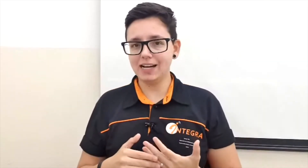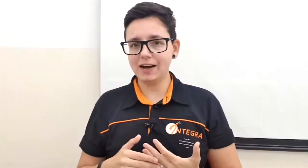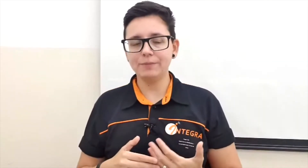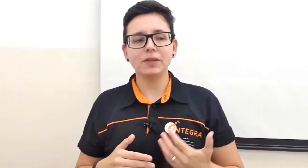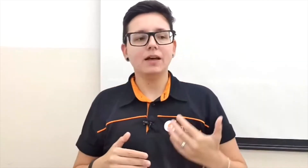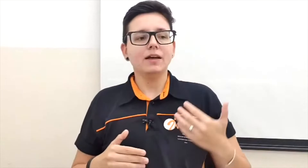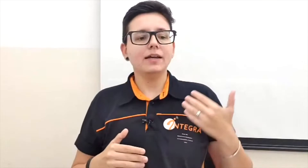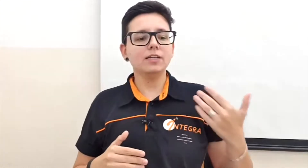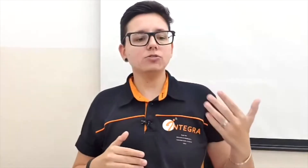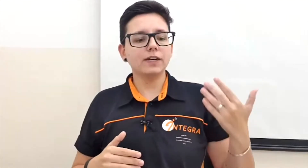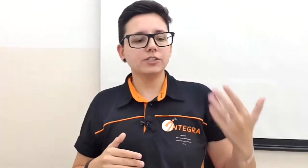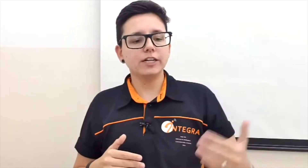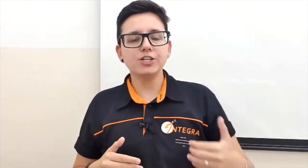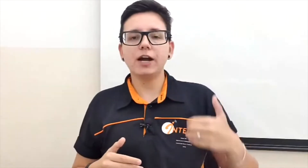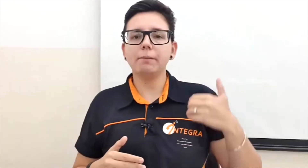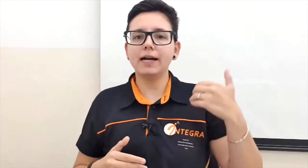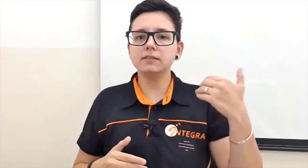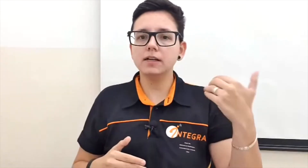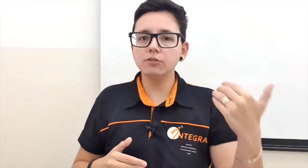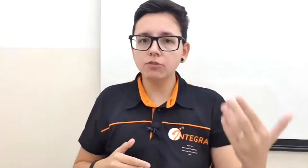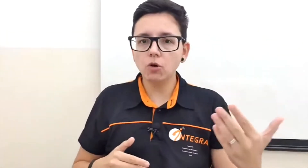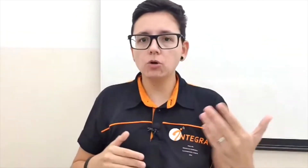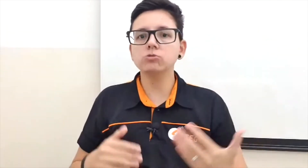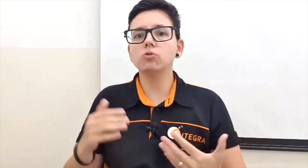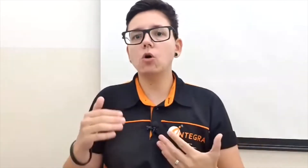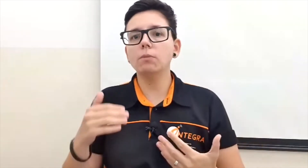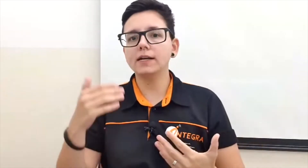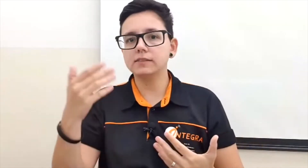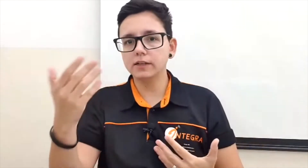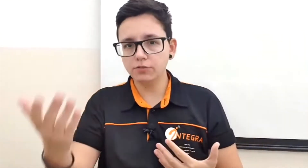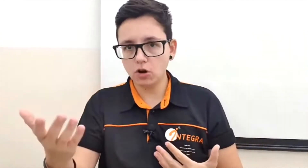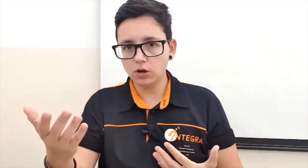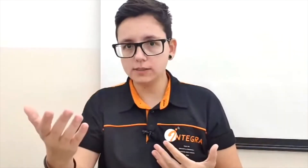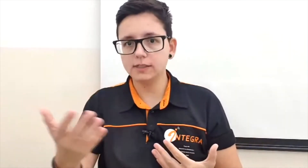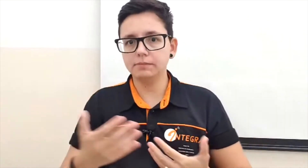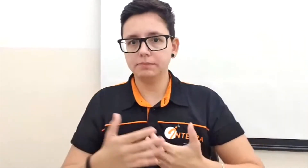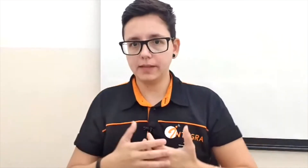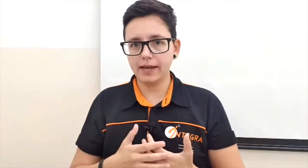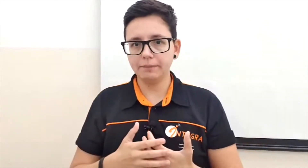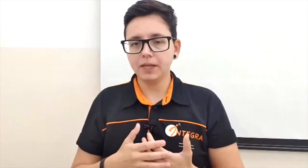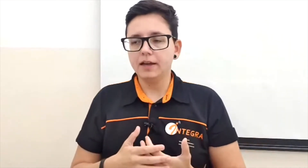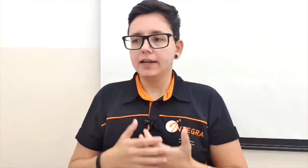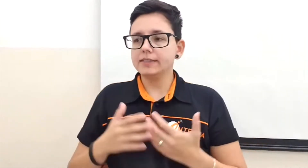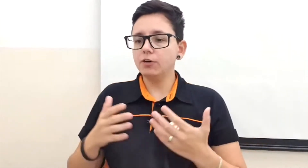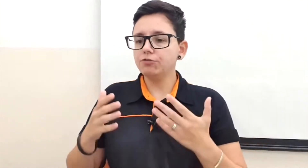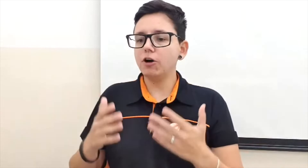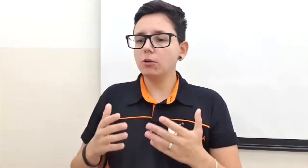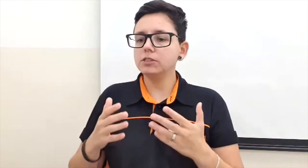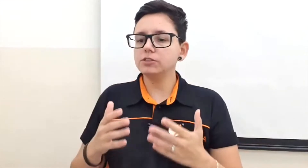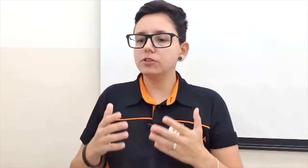sinalizar. Isso vai te deixar mais nervoso ou mais nervosa, né? Então, formas de